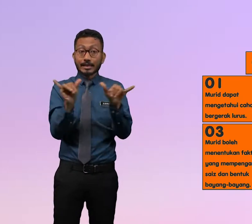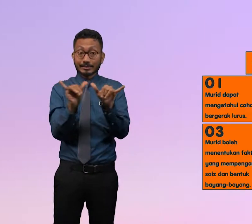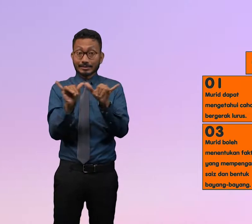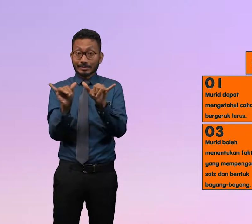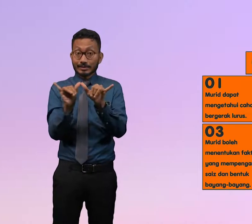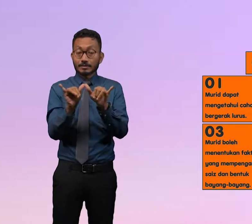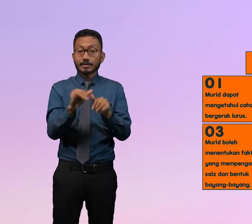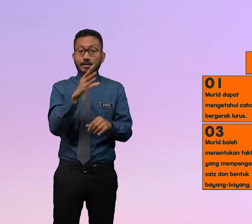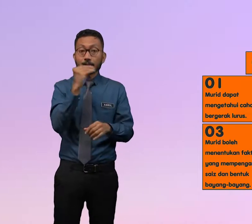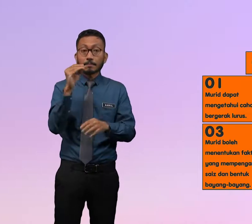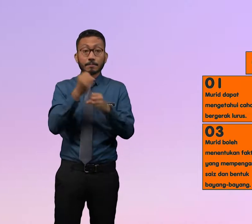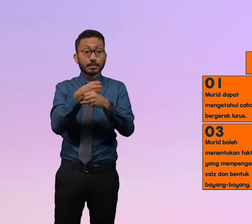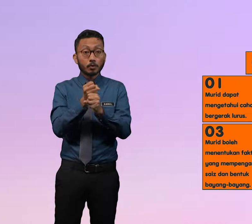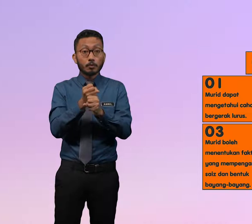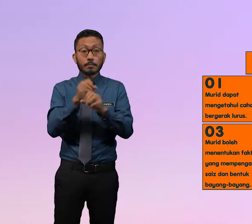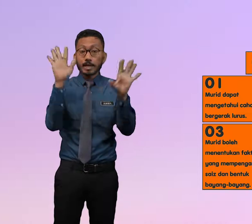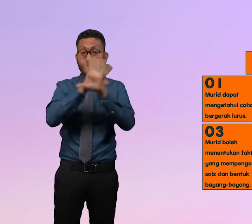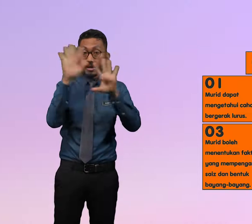tank dan bentuk bayar-bayar.